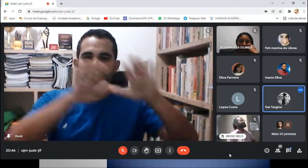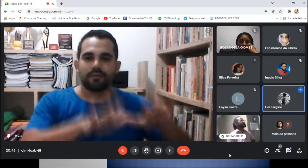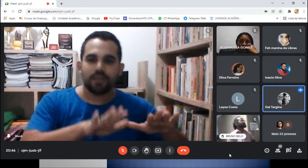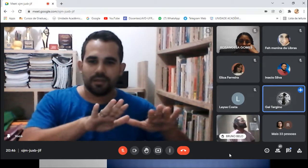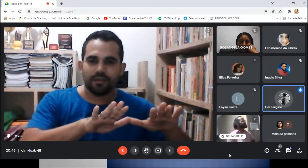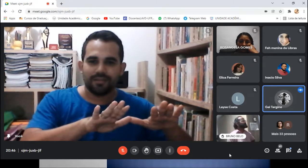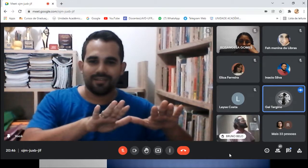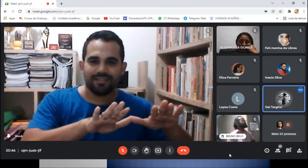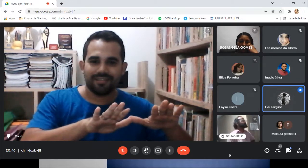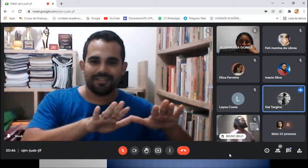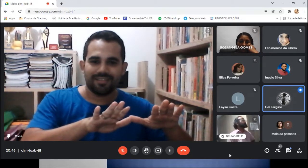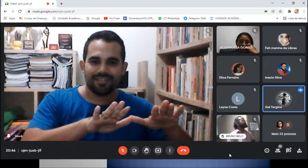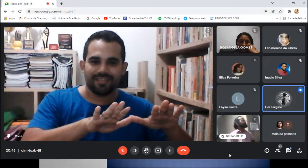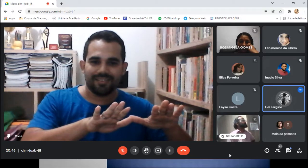Por exemplo, casa.